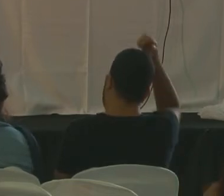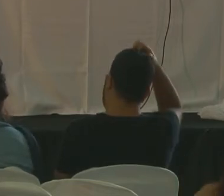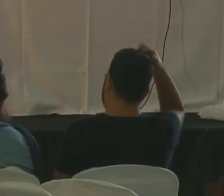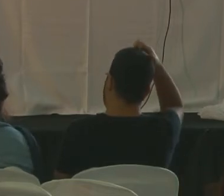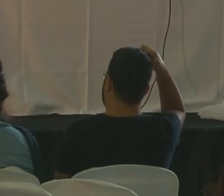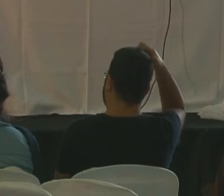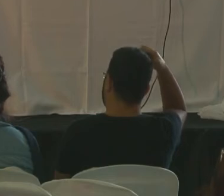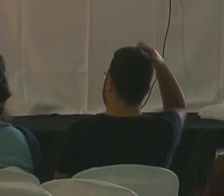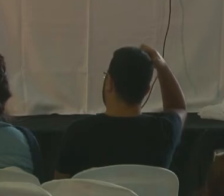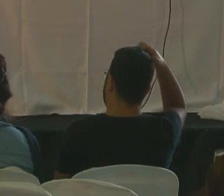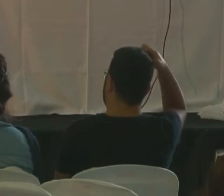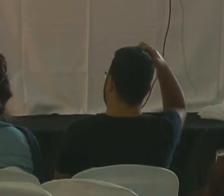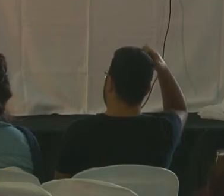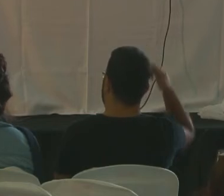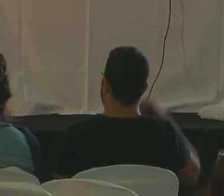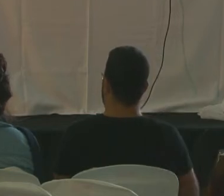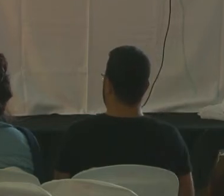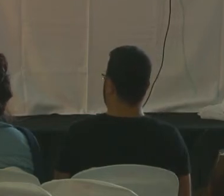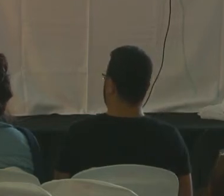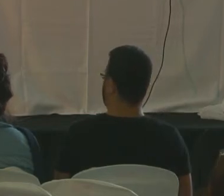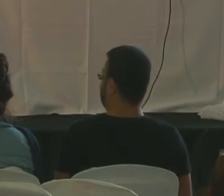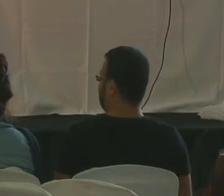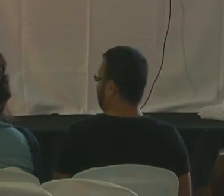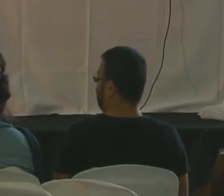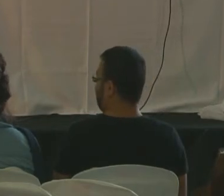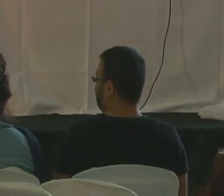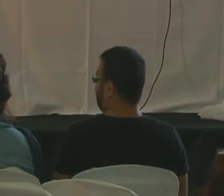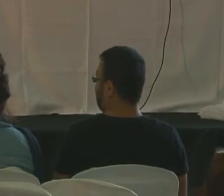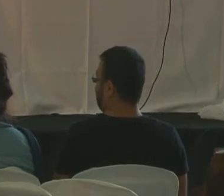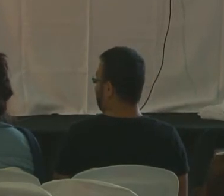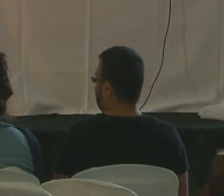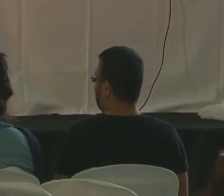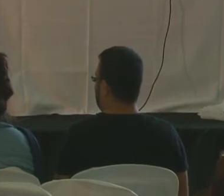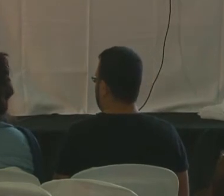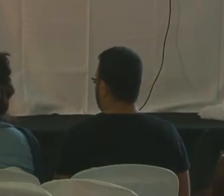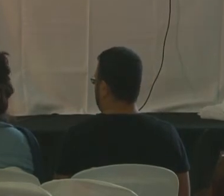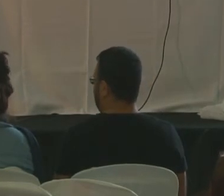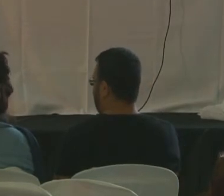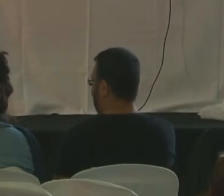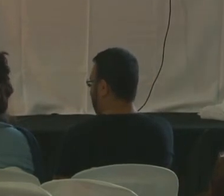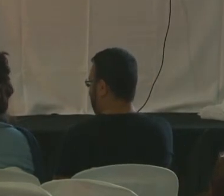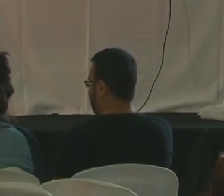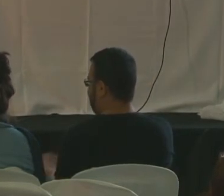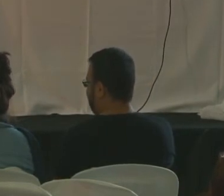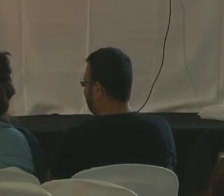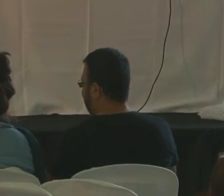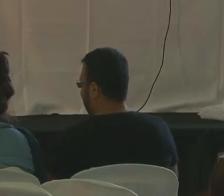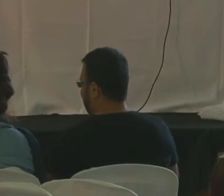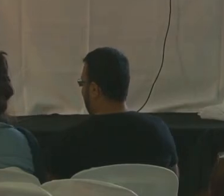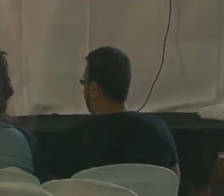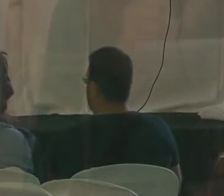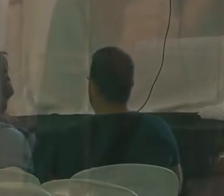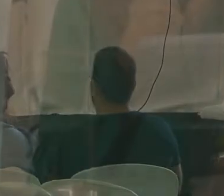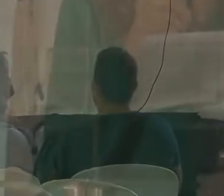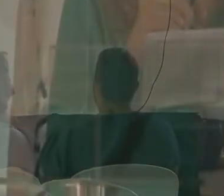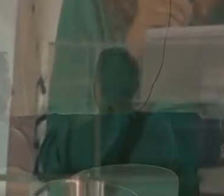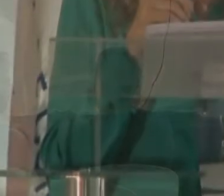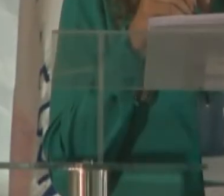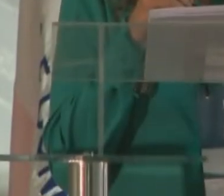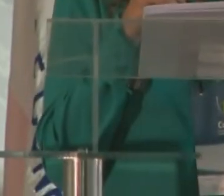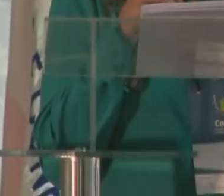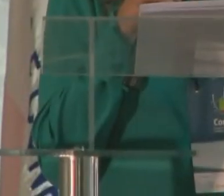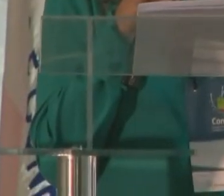Agradecemos aos professores Edgar Parenta Simões, Dalila Guzmão Tarlete, Ariadna Pereira Siqueira Efigênia